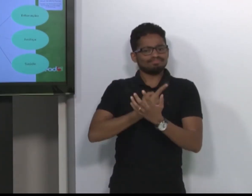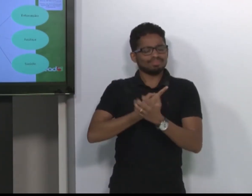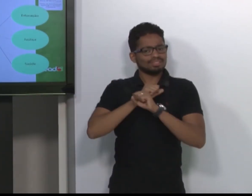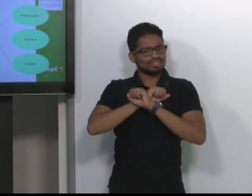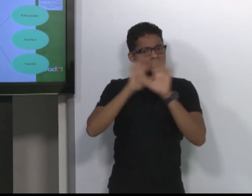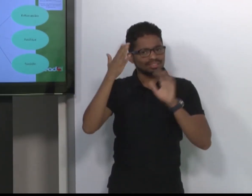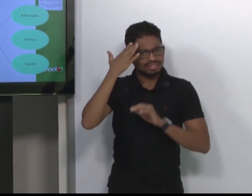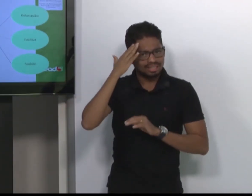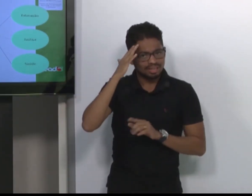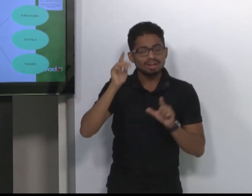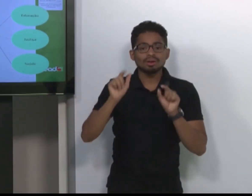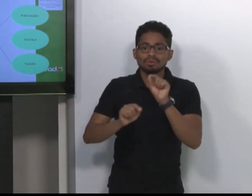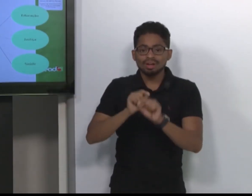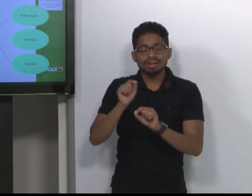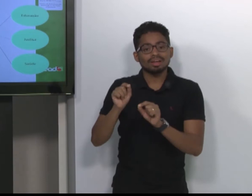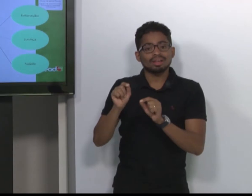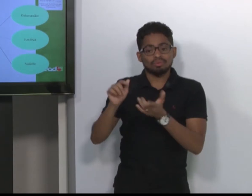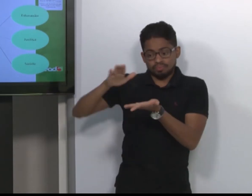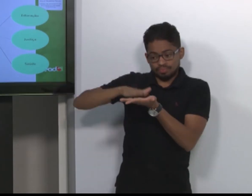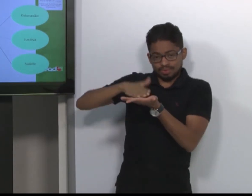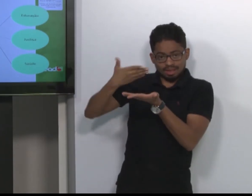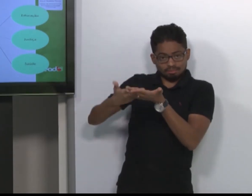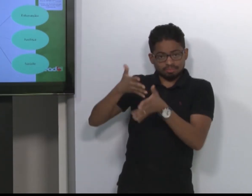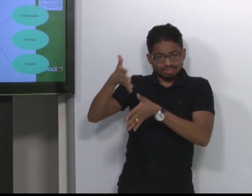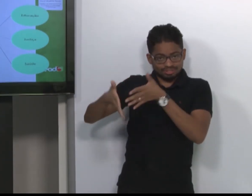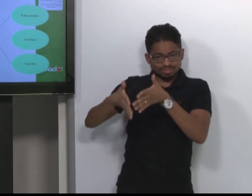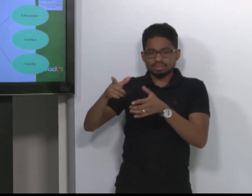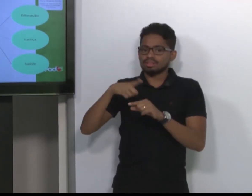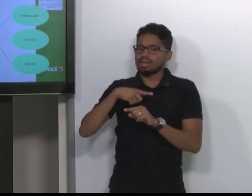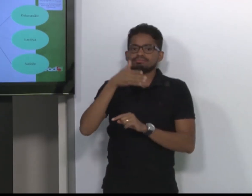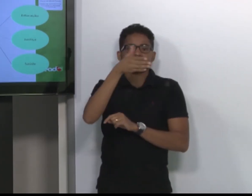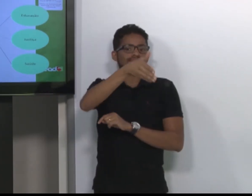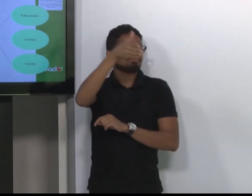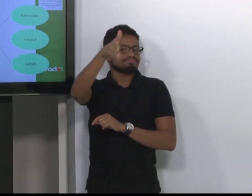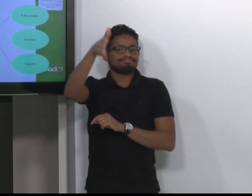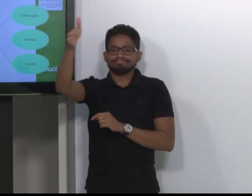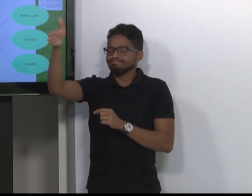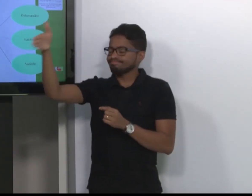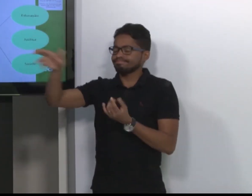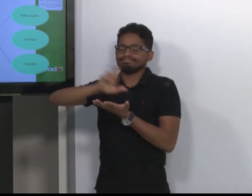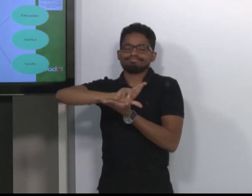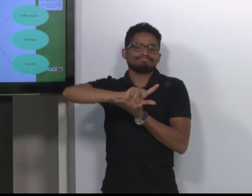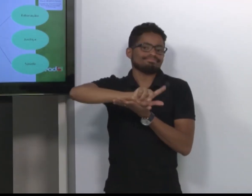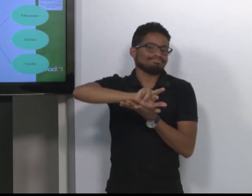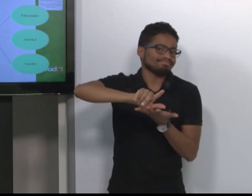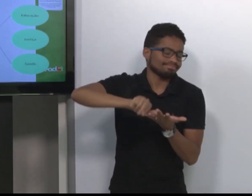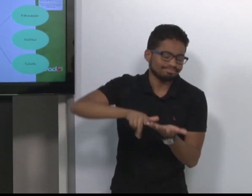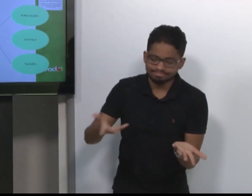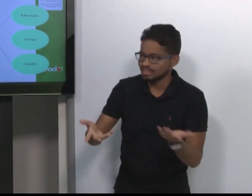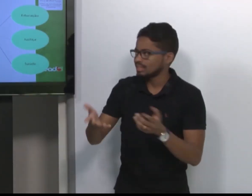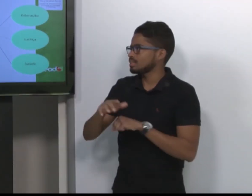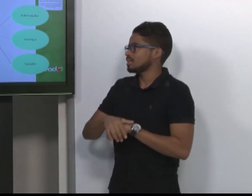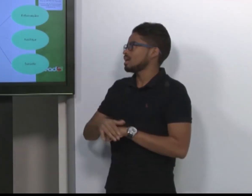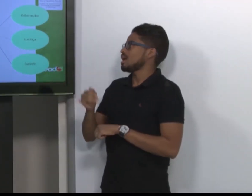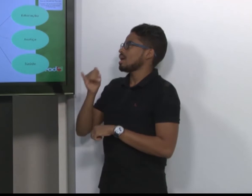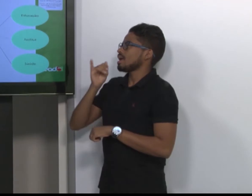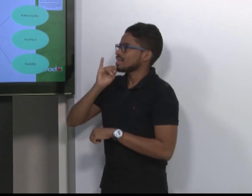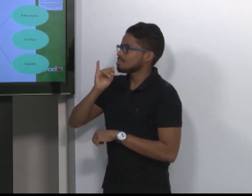sobre o processo de tradução e interpretação diz respeito aos espaços de atuação desse profissional.